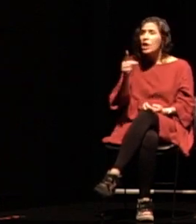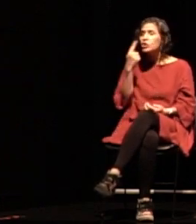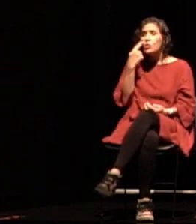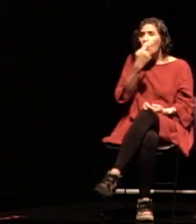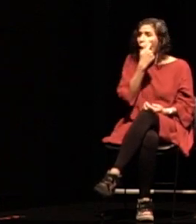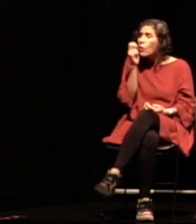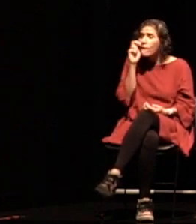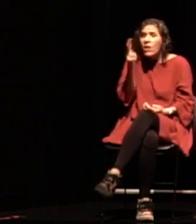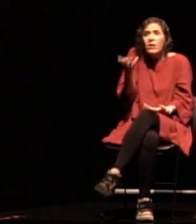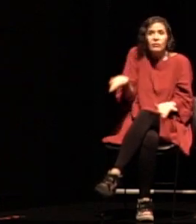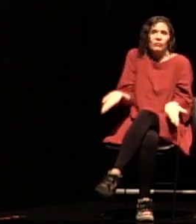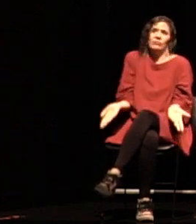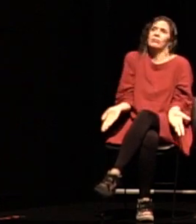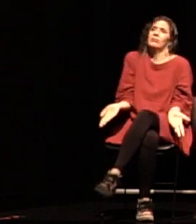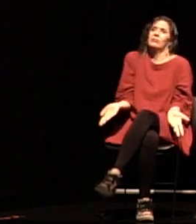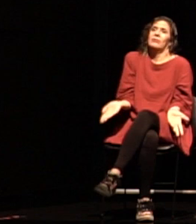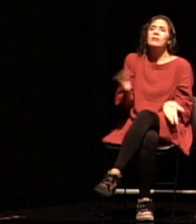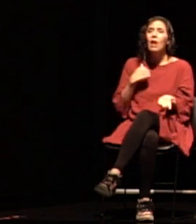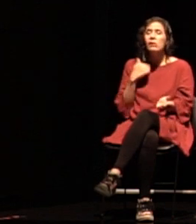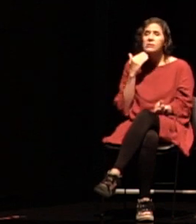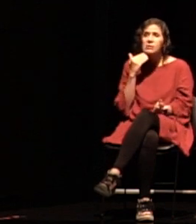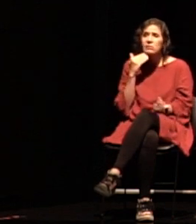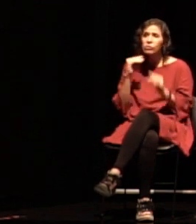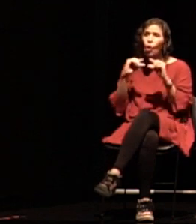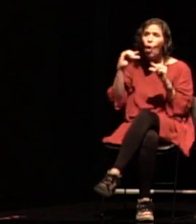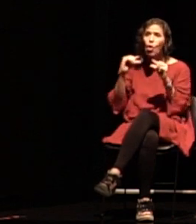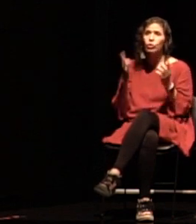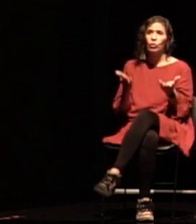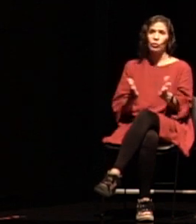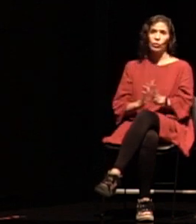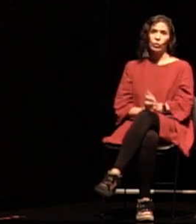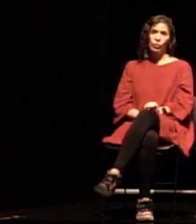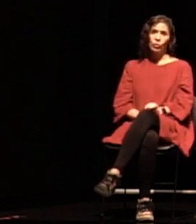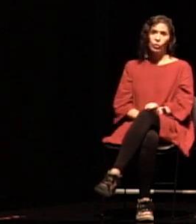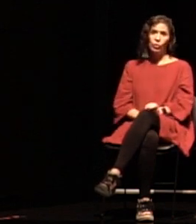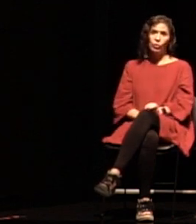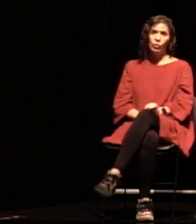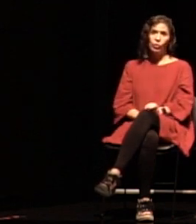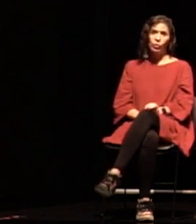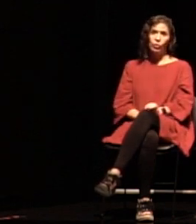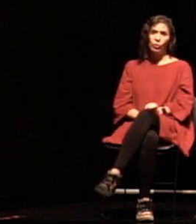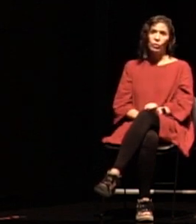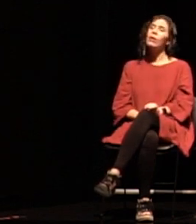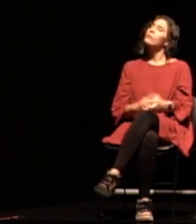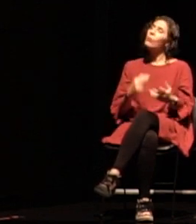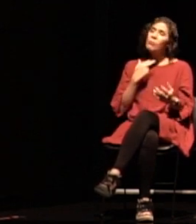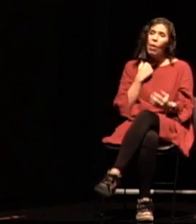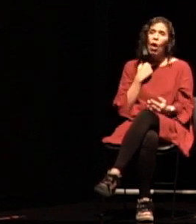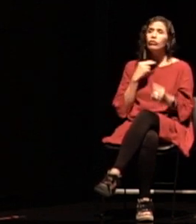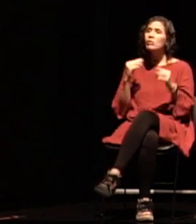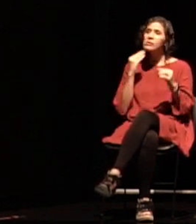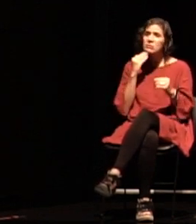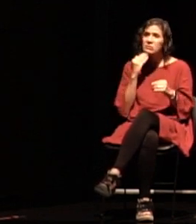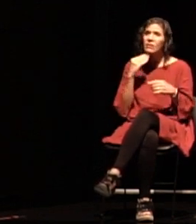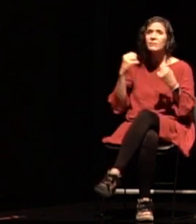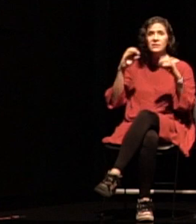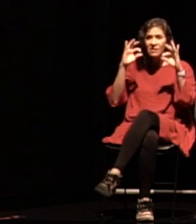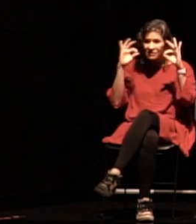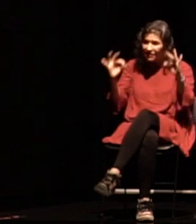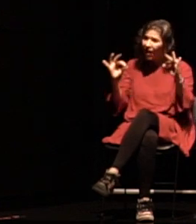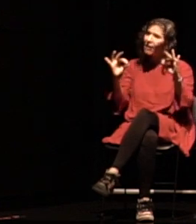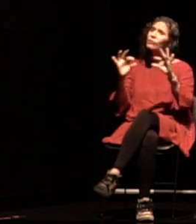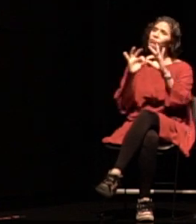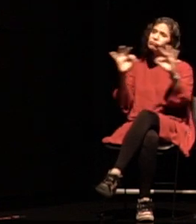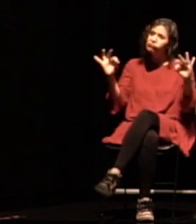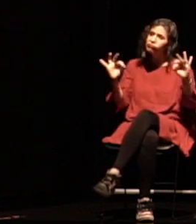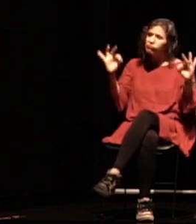vejo. Está tortinho. Então, um não é para ficar torto, o outro pode ficar